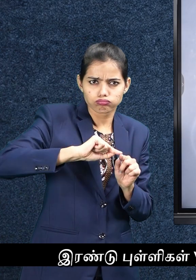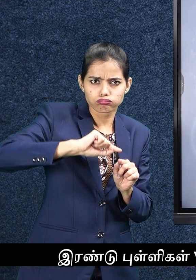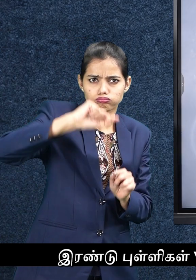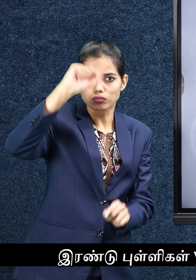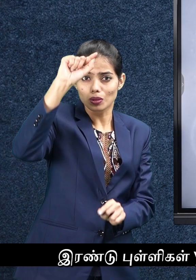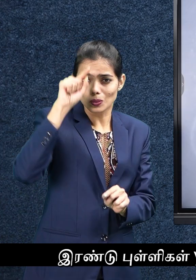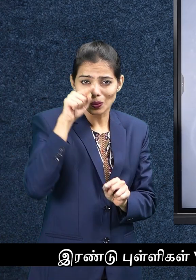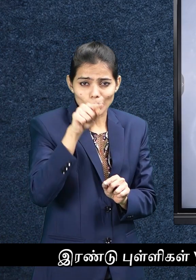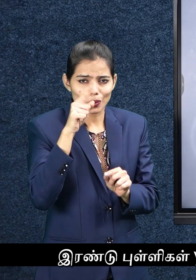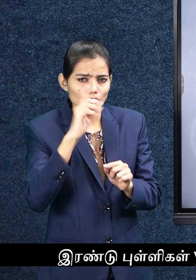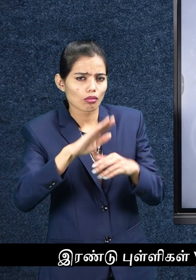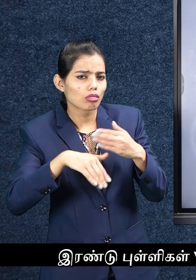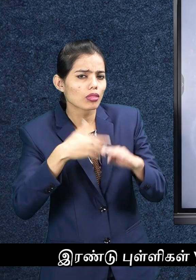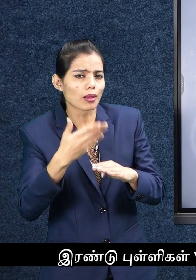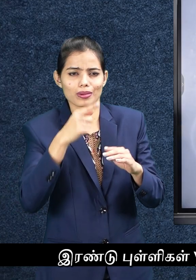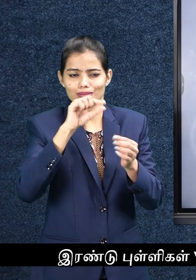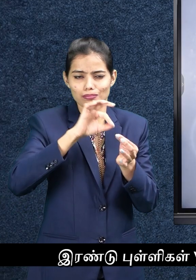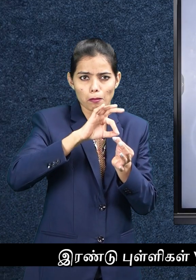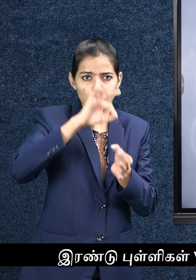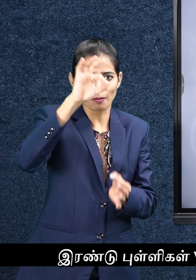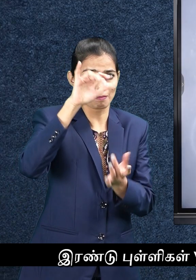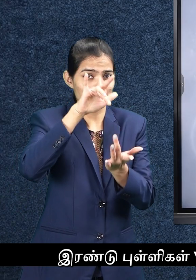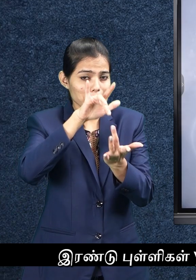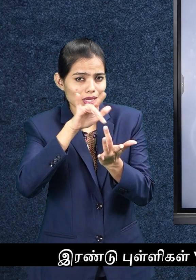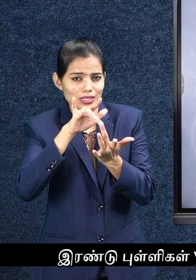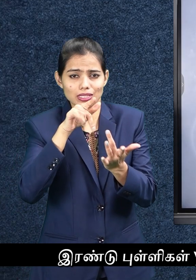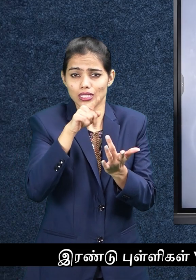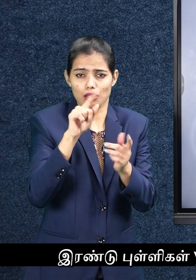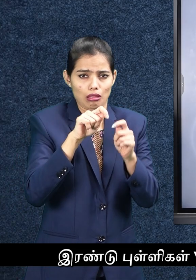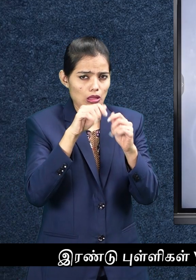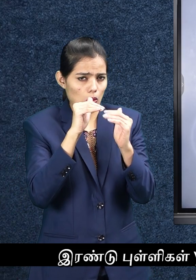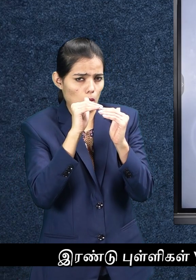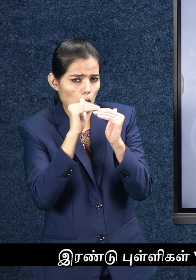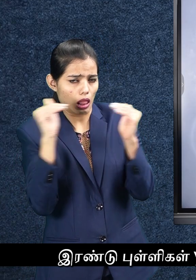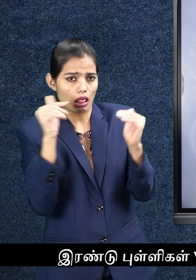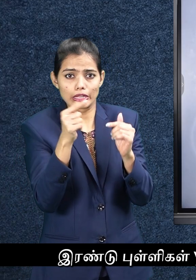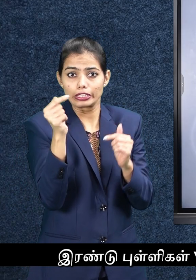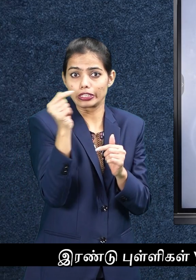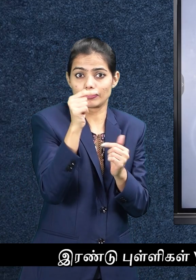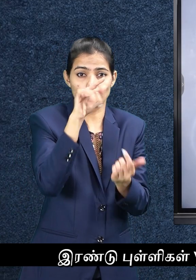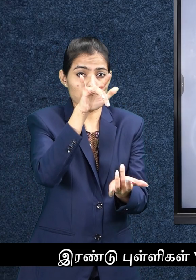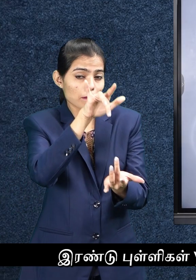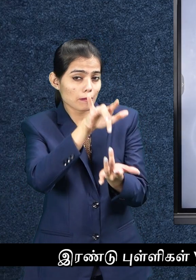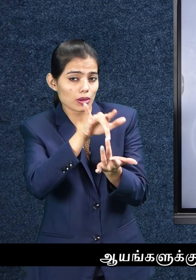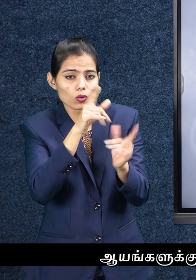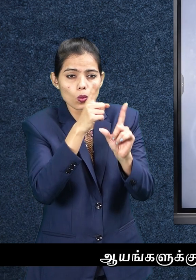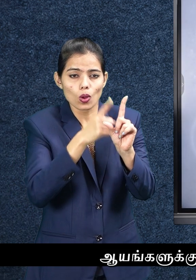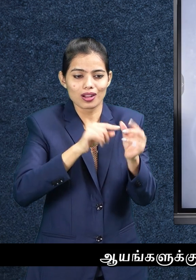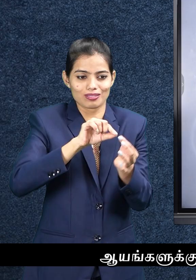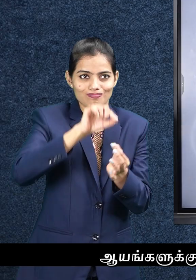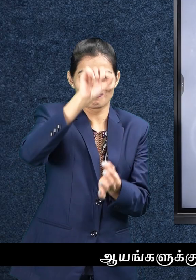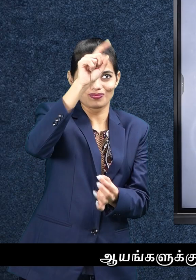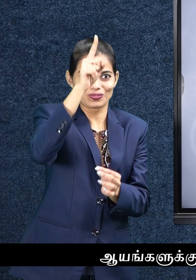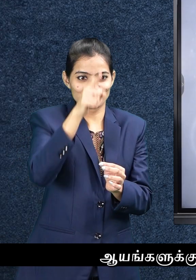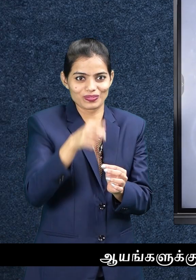இரண்டு புள்ளிகள் ஒய் அச்சில் இருந்தால் அவற்றுக்கிடையே உள்ள தூரம் ஒய் ஆயங்களுக்கு